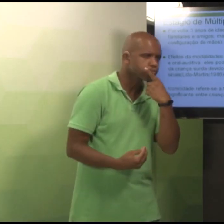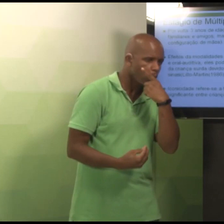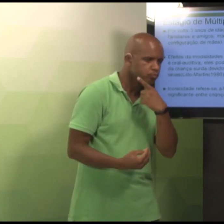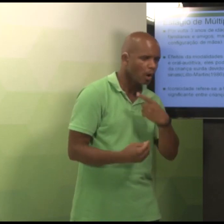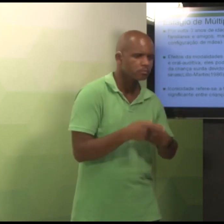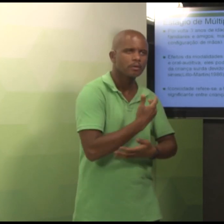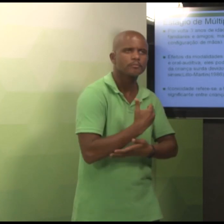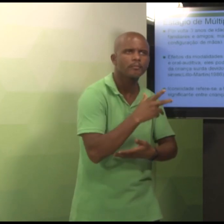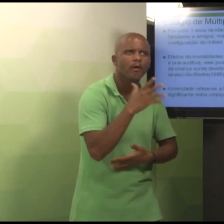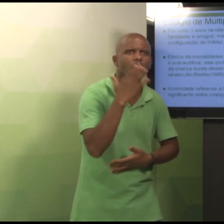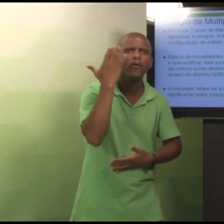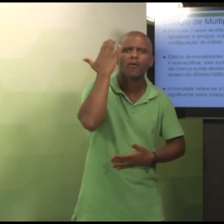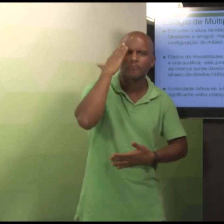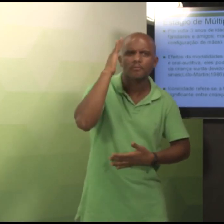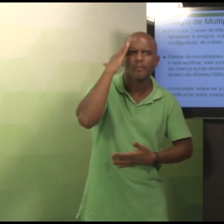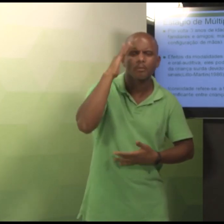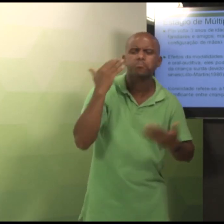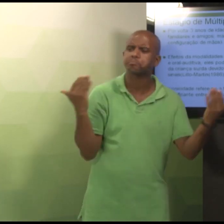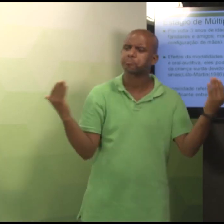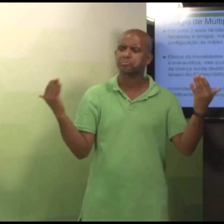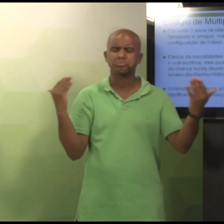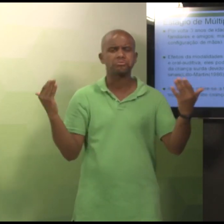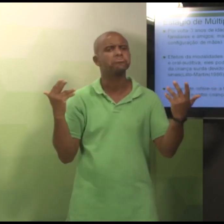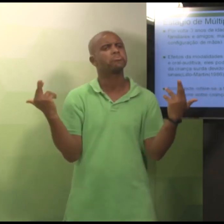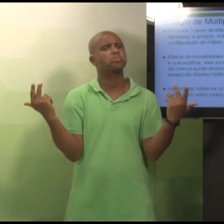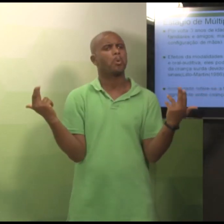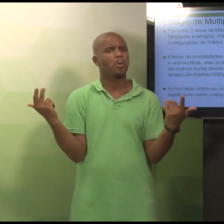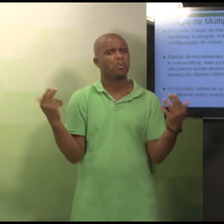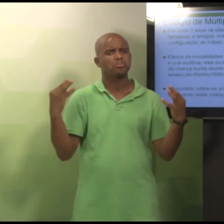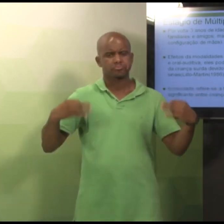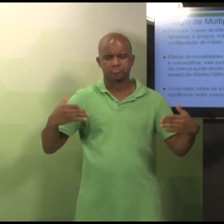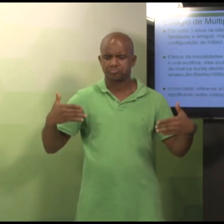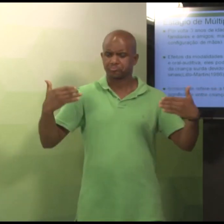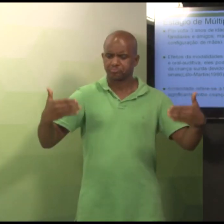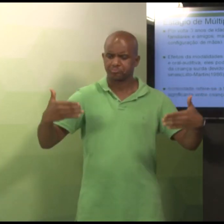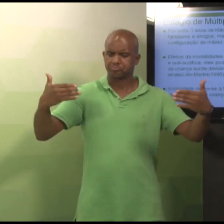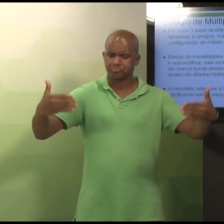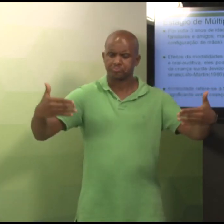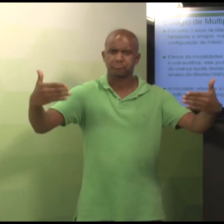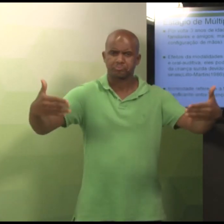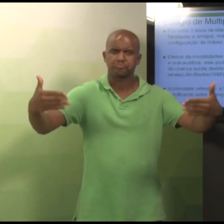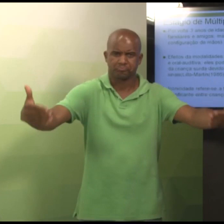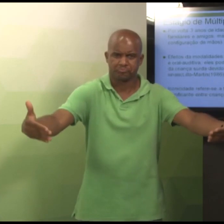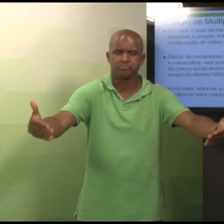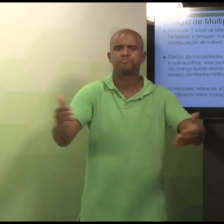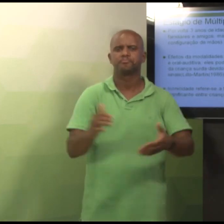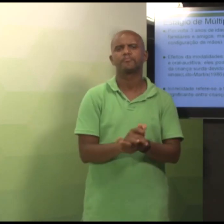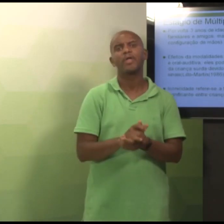sinal, ele também vai fazer referência ao significado. Então, assim acontece o